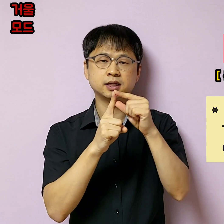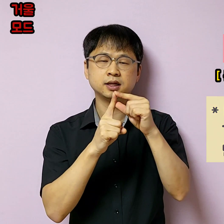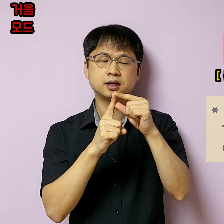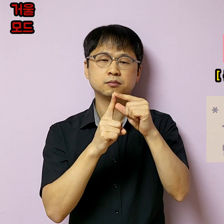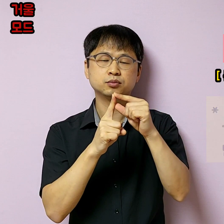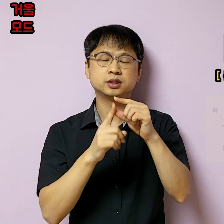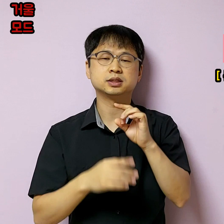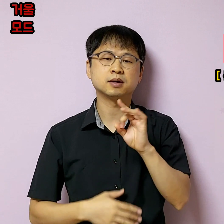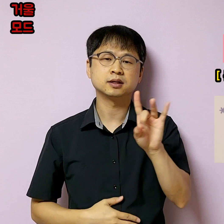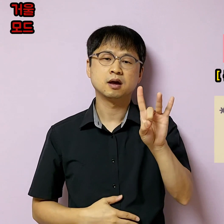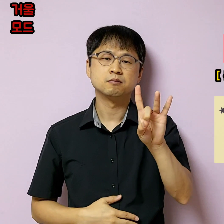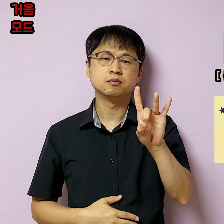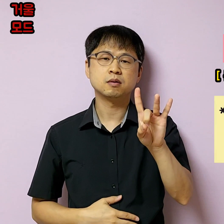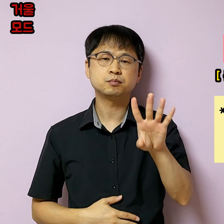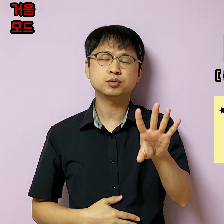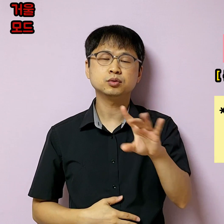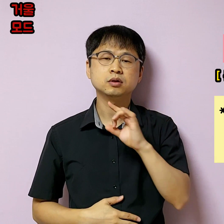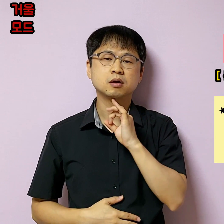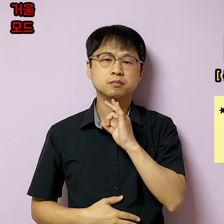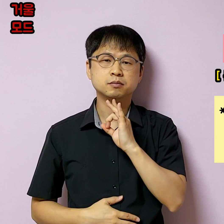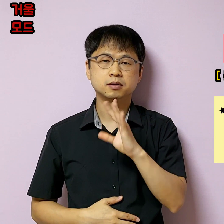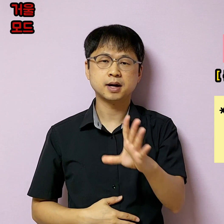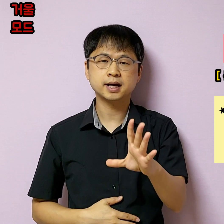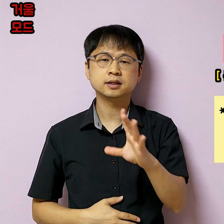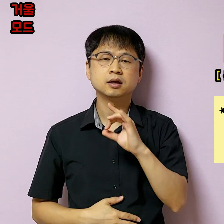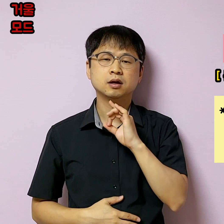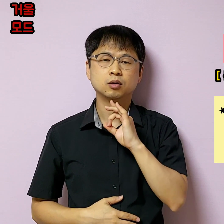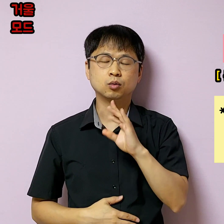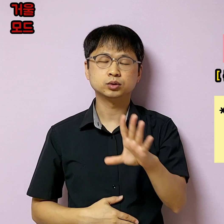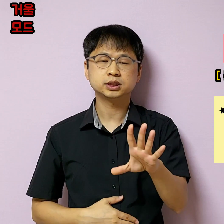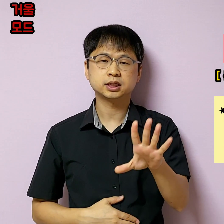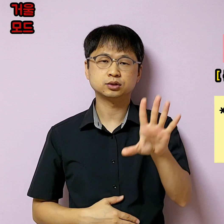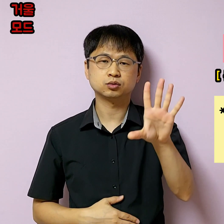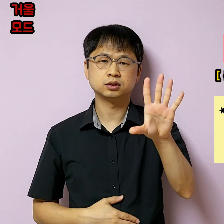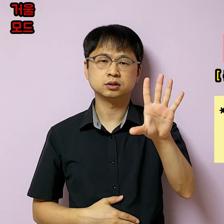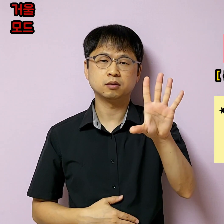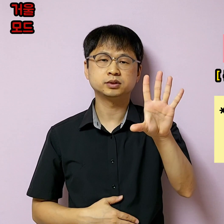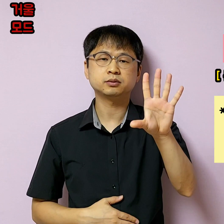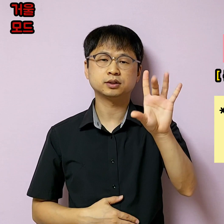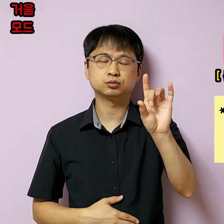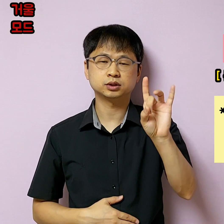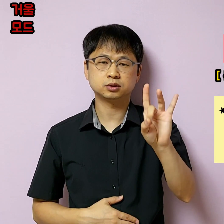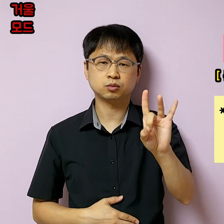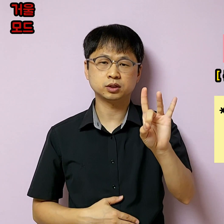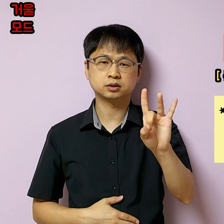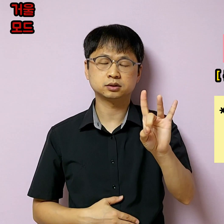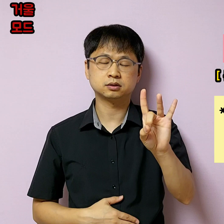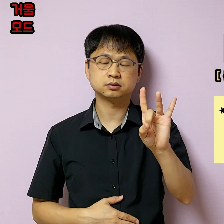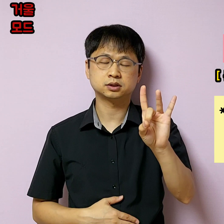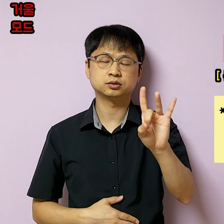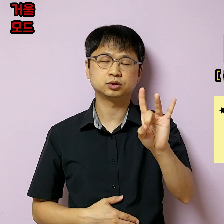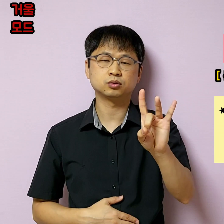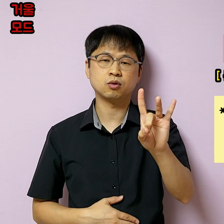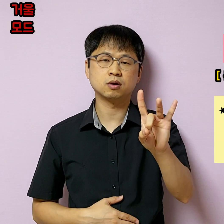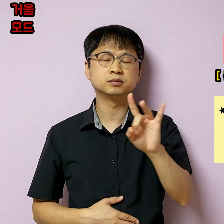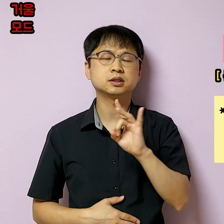한마디 뿐이지만 뭐뭐뿐, 뭐뭐만, 오직이란 소는 엄지와 중지를 고리쳐 주시고